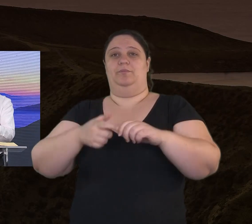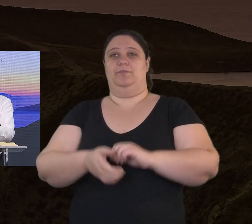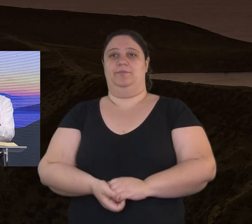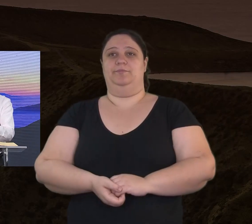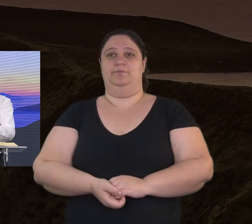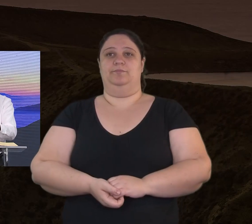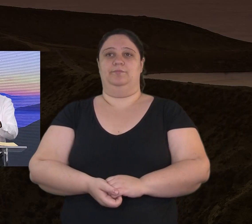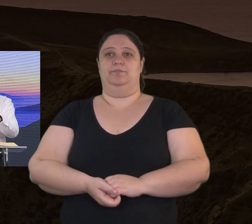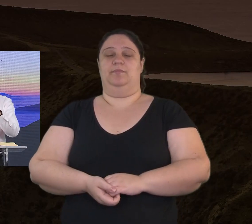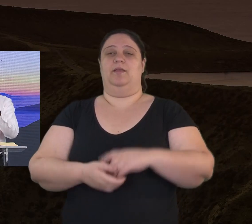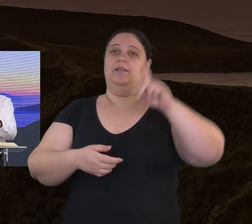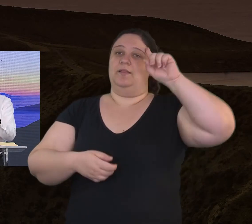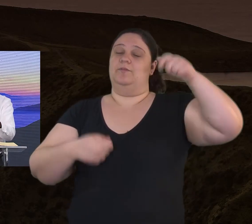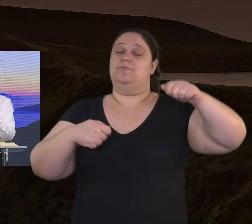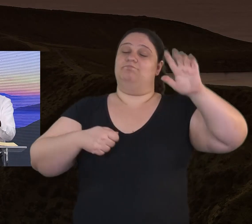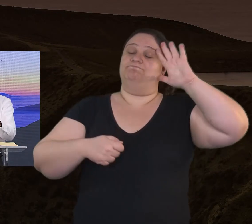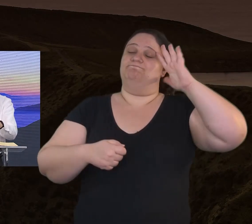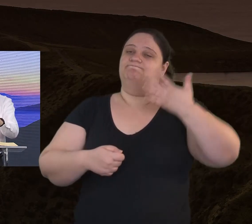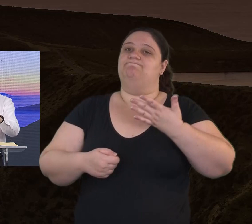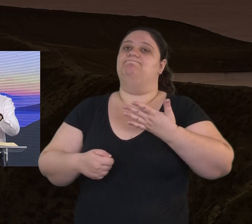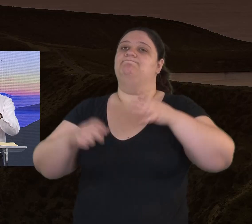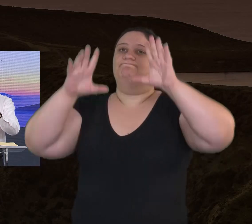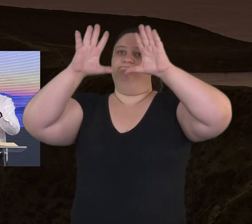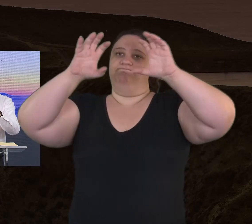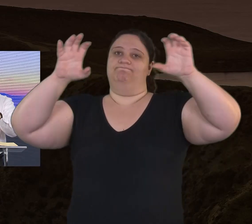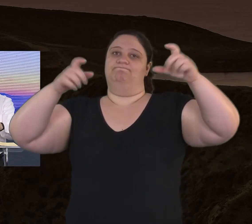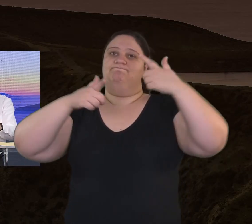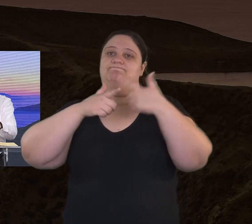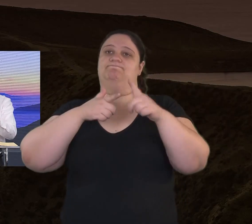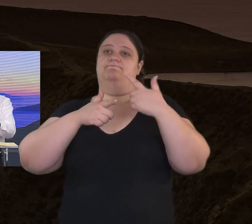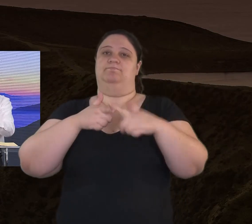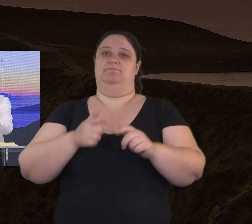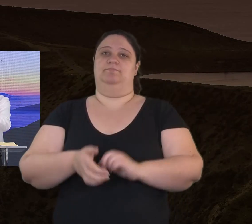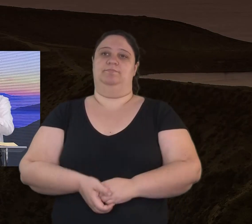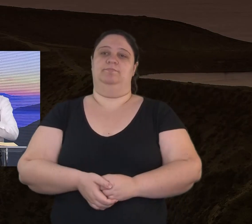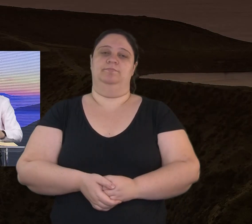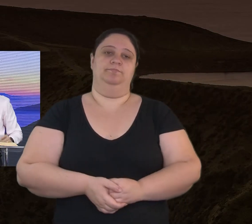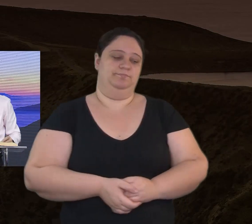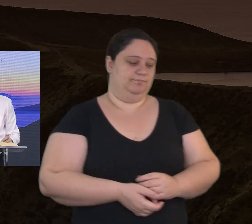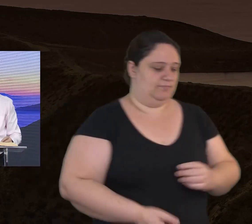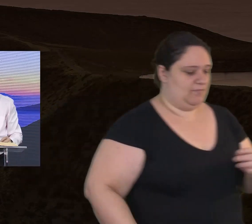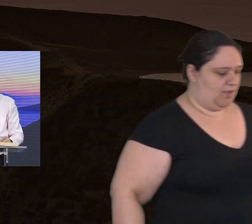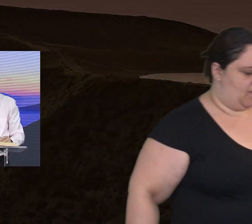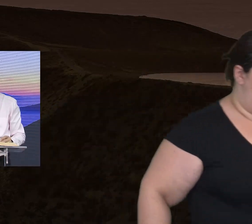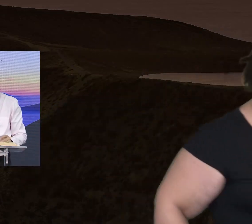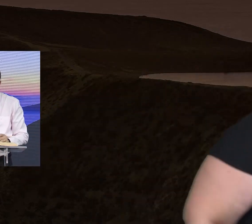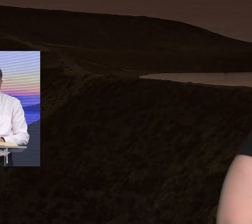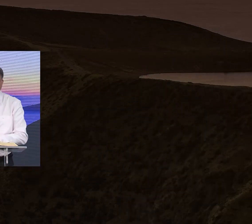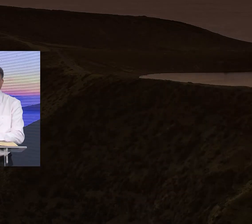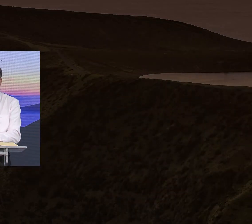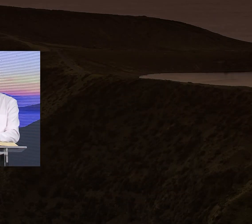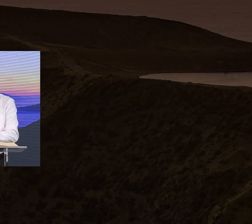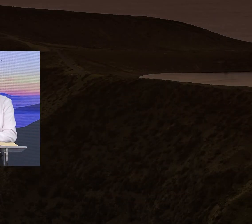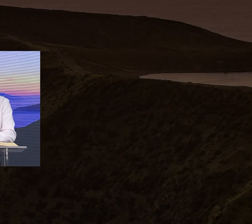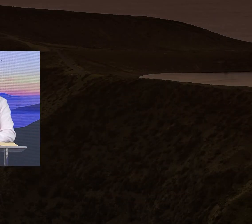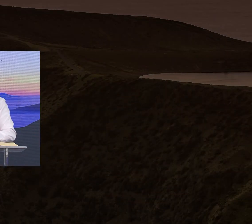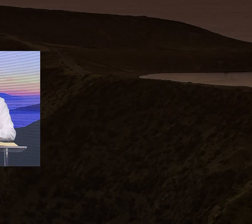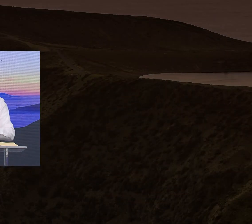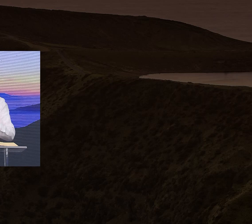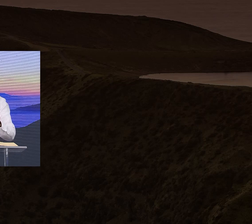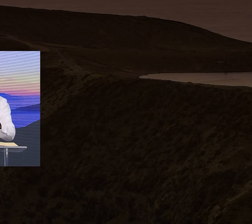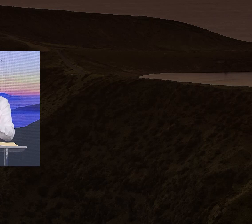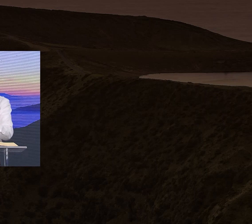pendência. Deus precisa resolver a pendência no céu dessa rebelião. Muito bem. Aí então